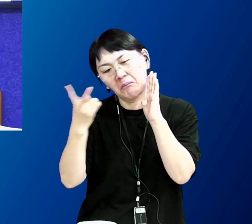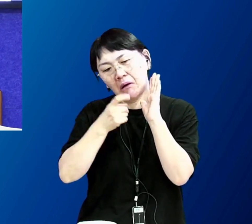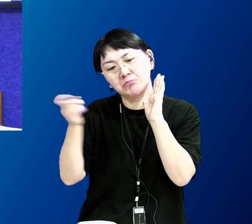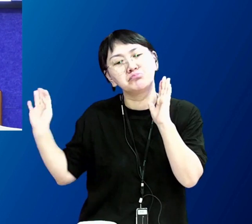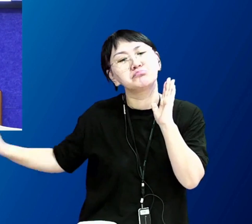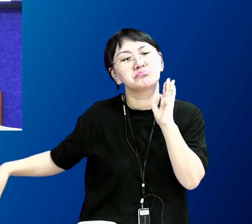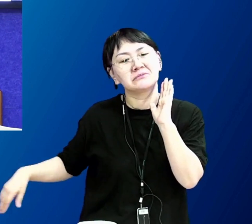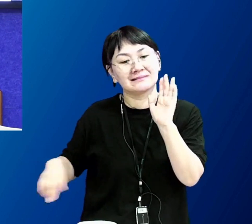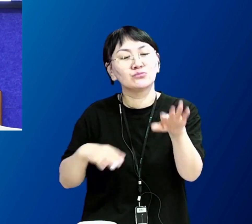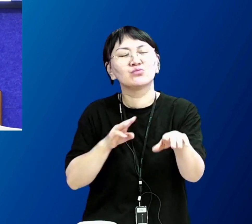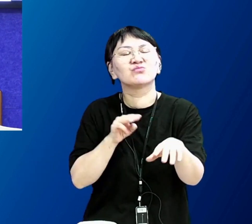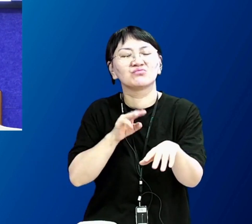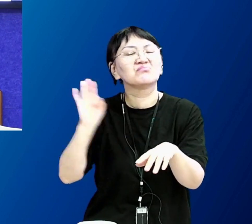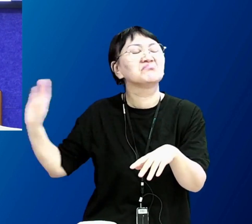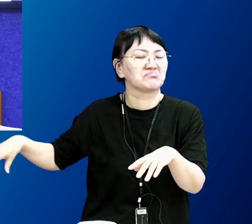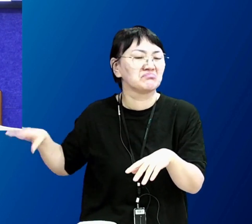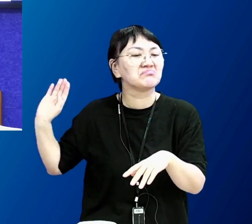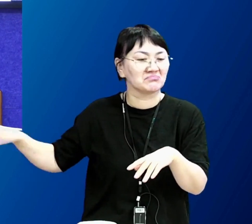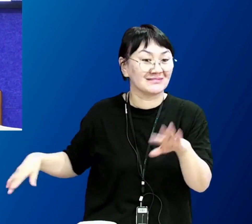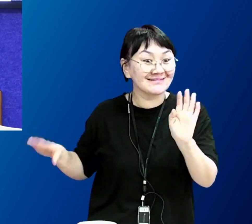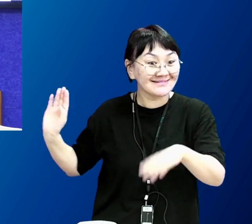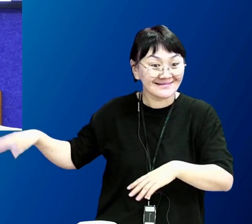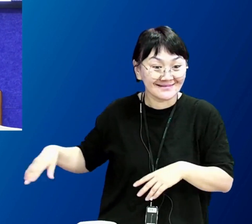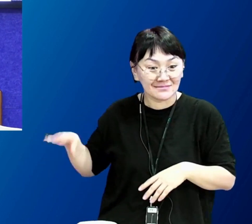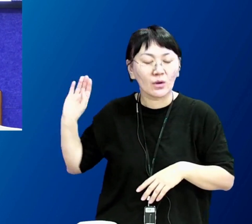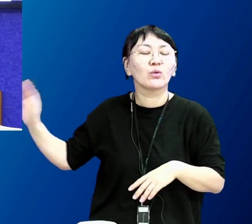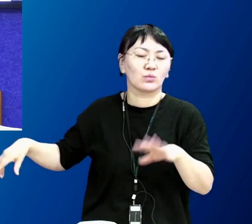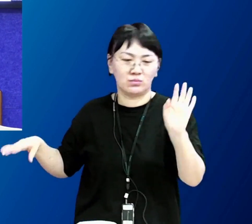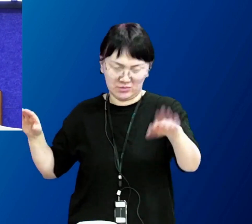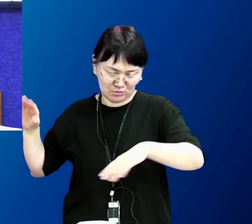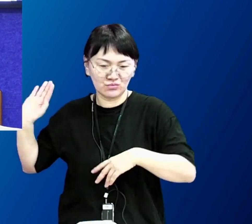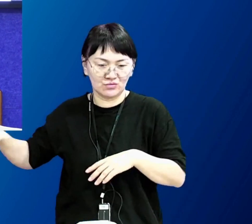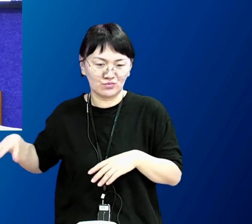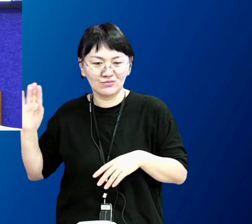ойлгосноо. Бити хар зүгээр хай.